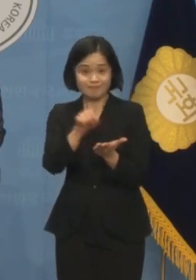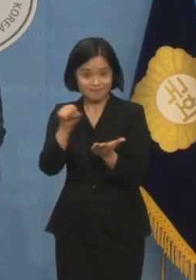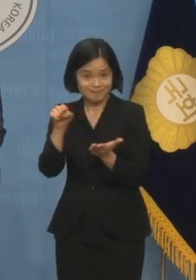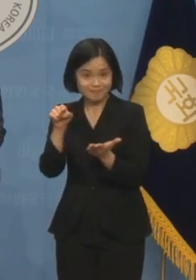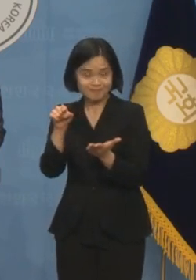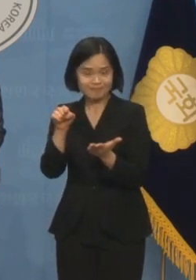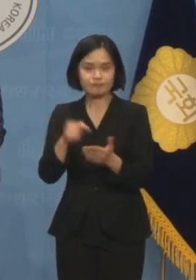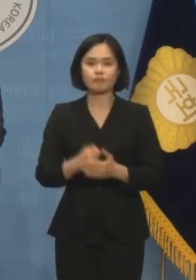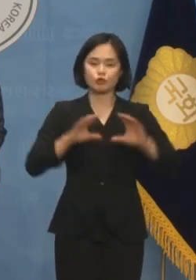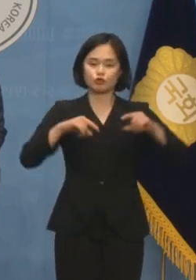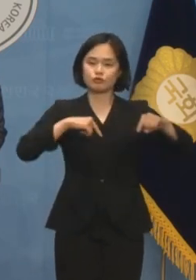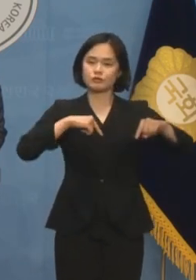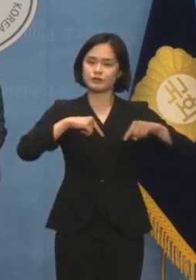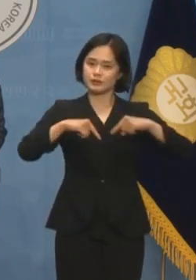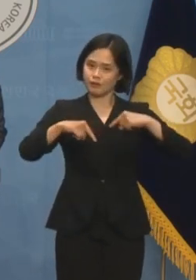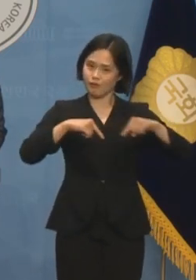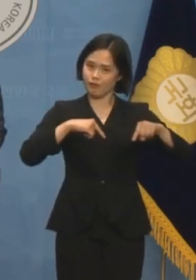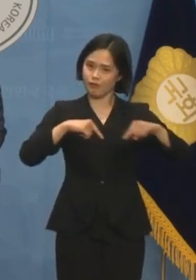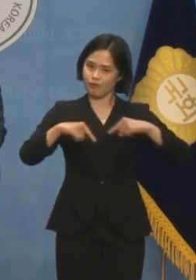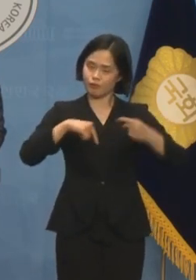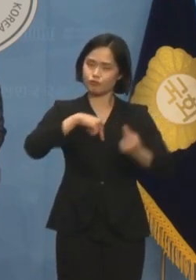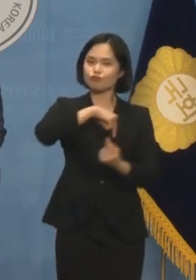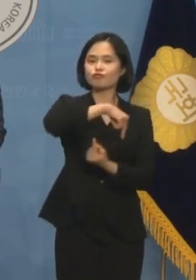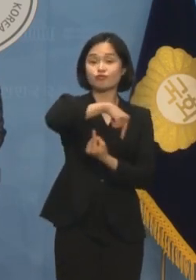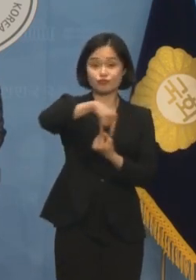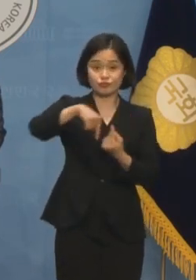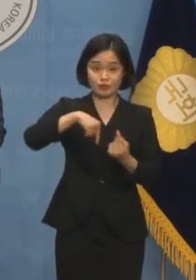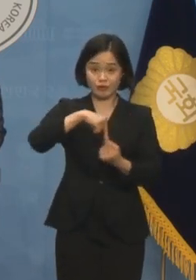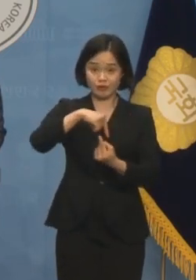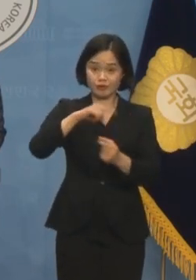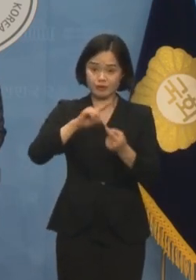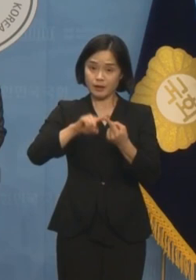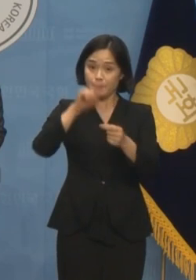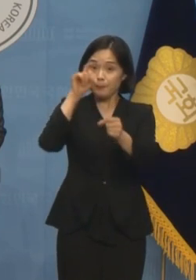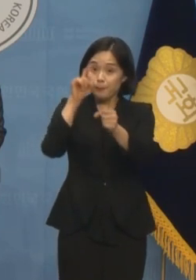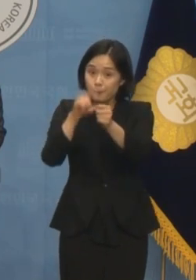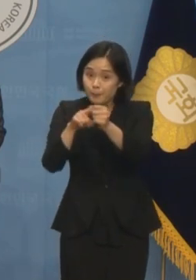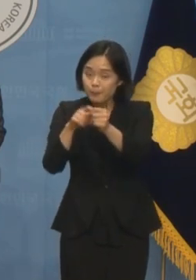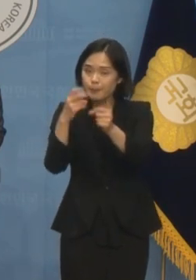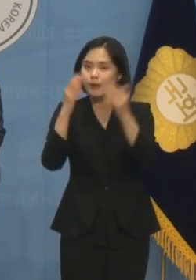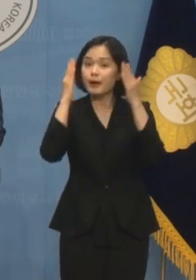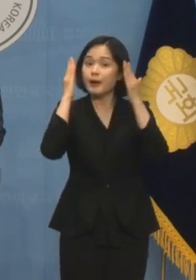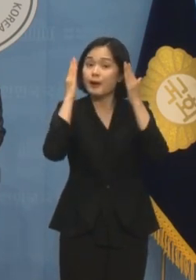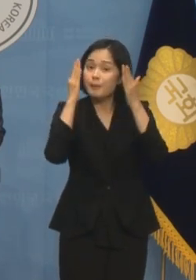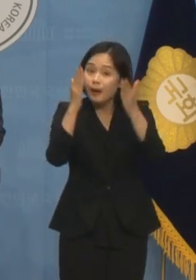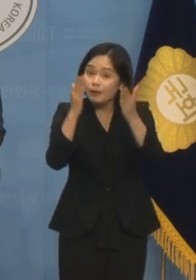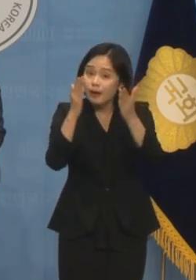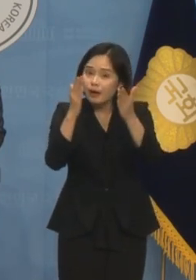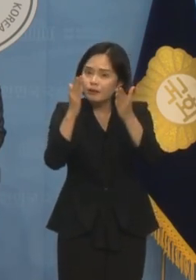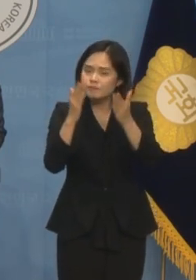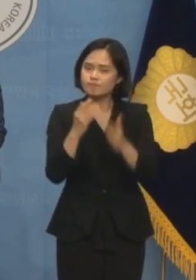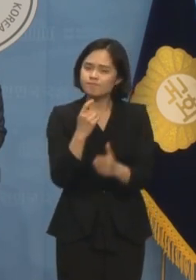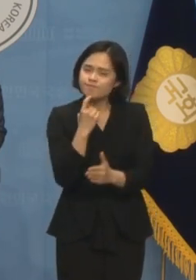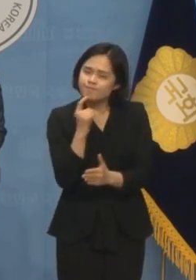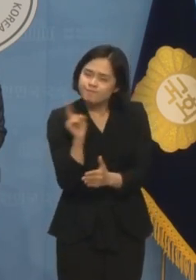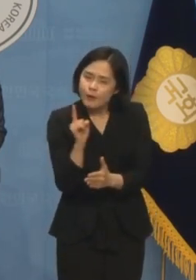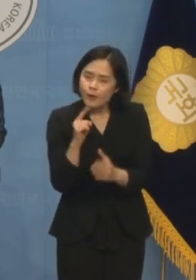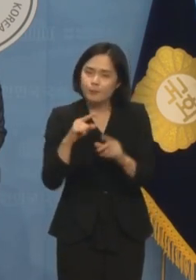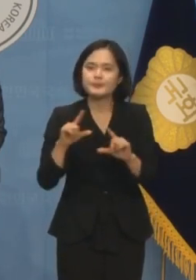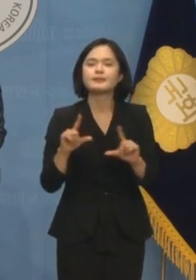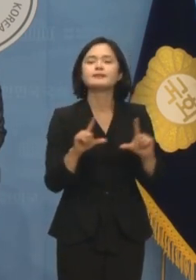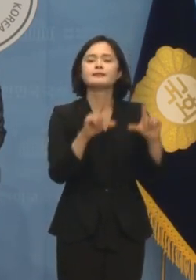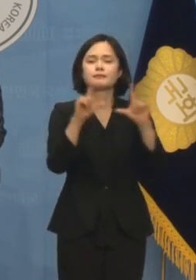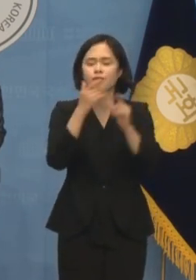실시한 국정 운영의 목표와 방향은 오직 민생이었습니다.